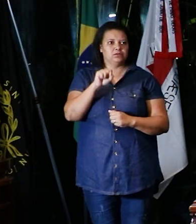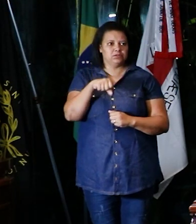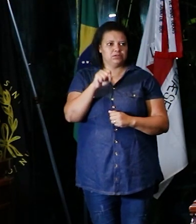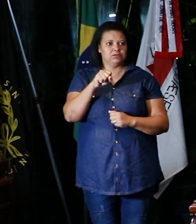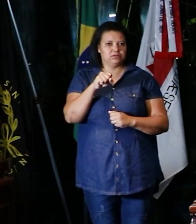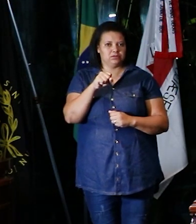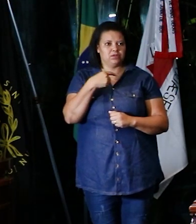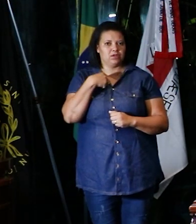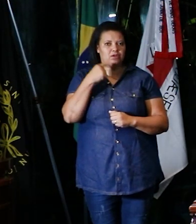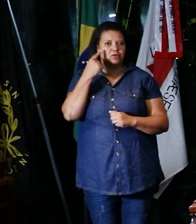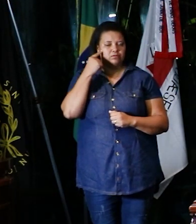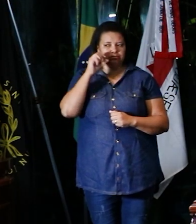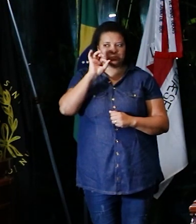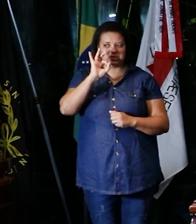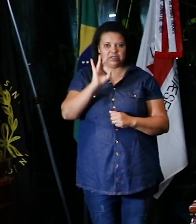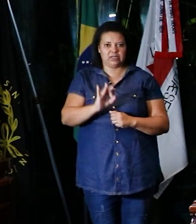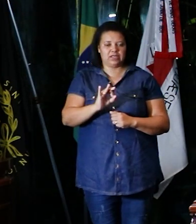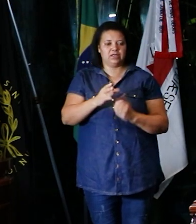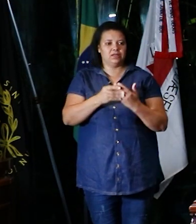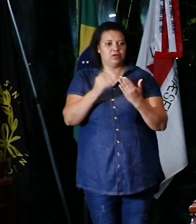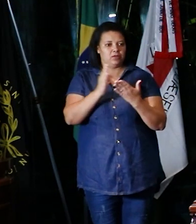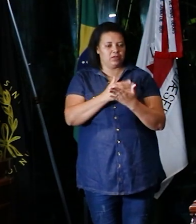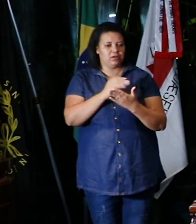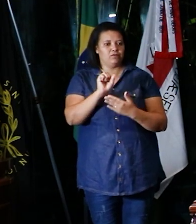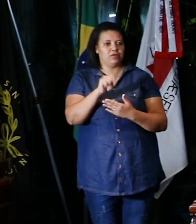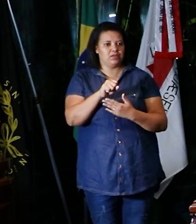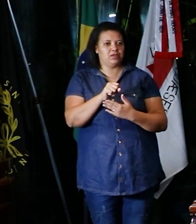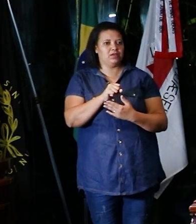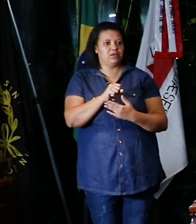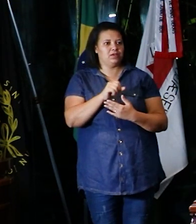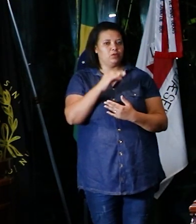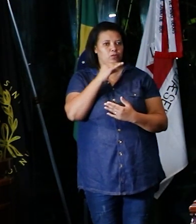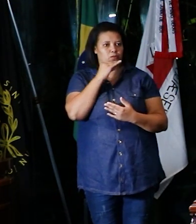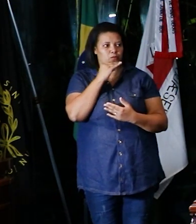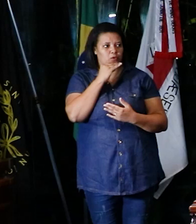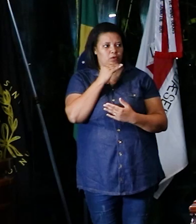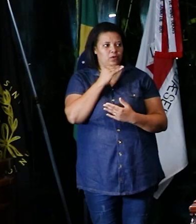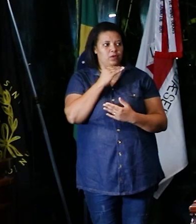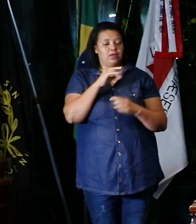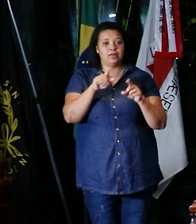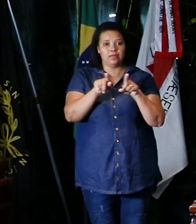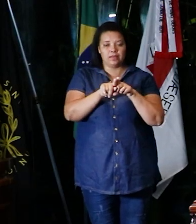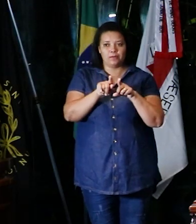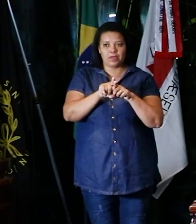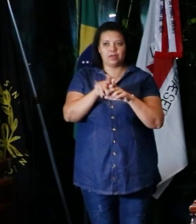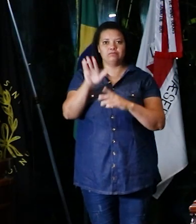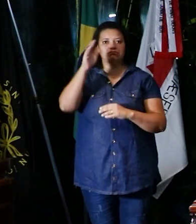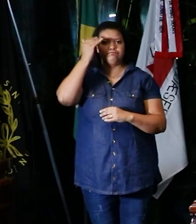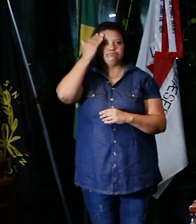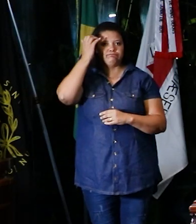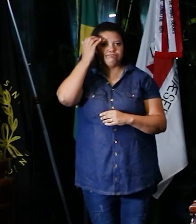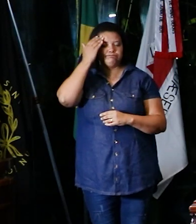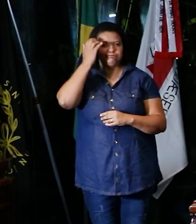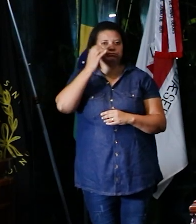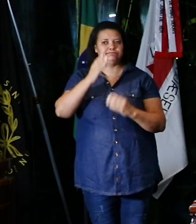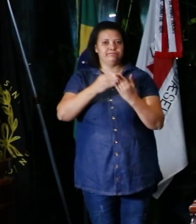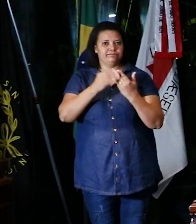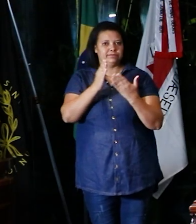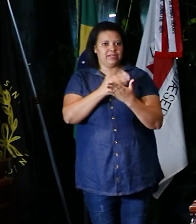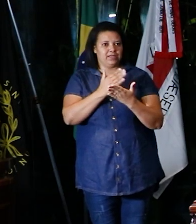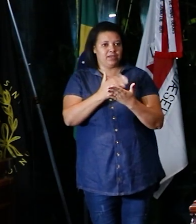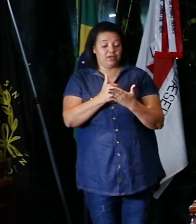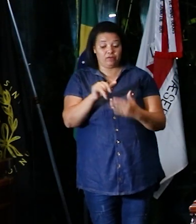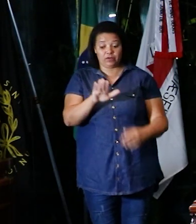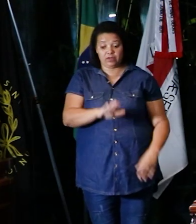a gente garante que é. O que não quer dizer que é um grande livro infantil, não é uma